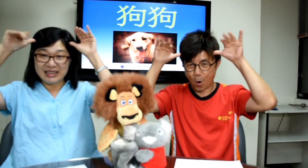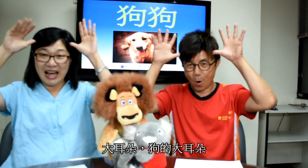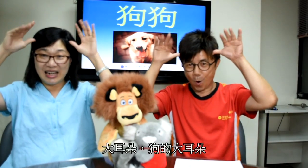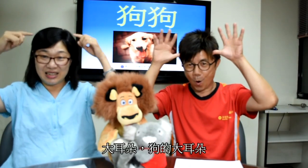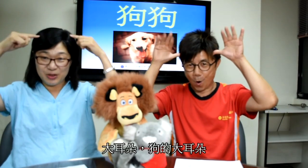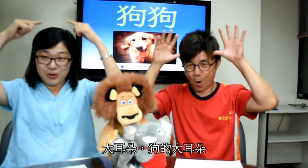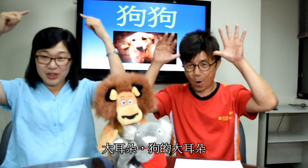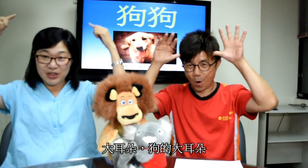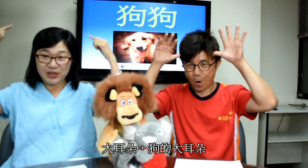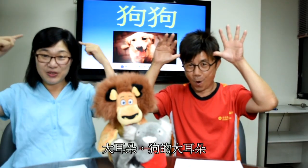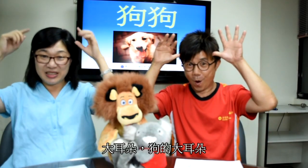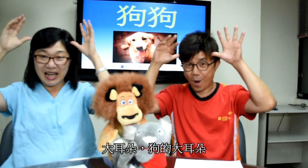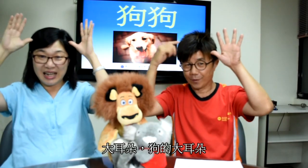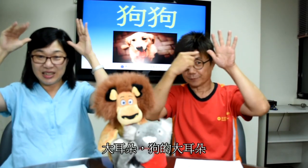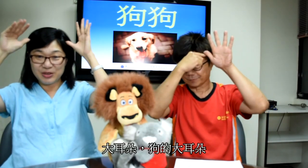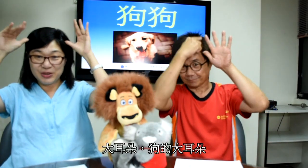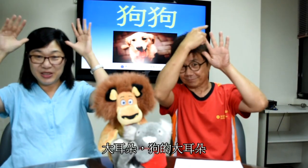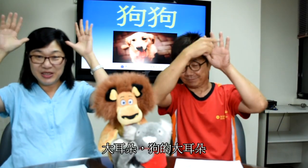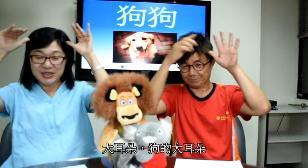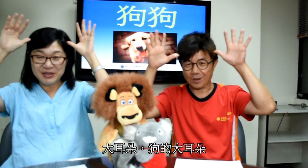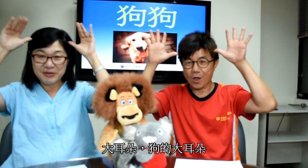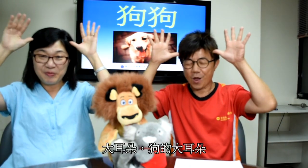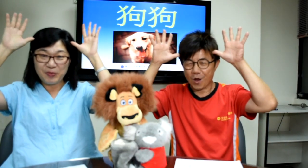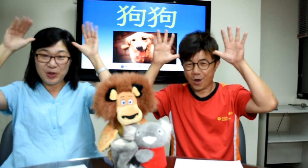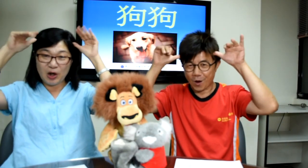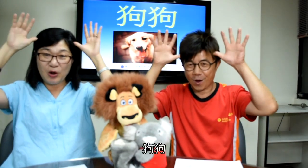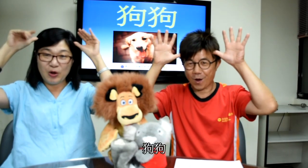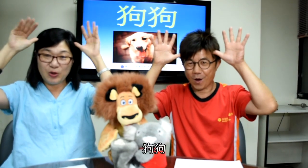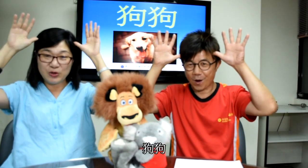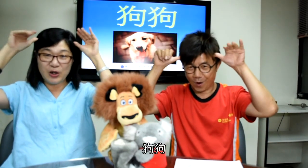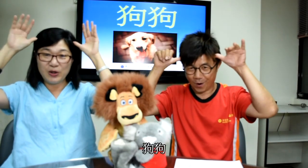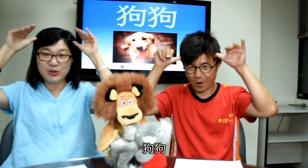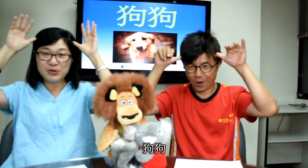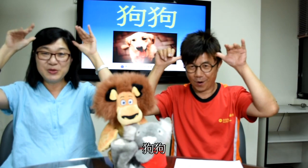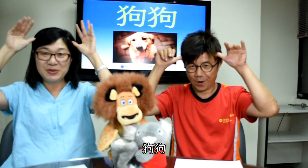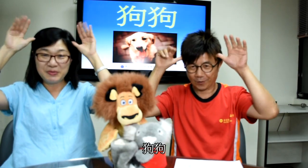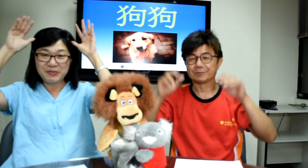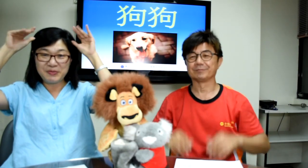大耳朵，狗的大耳朵，狗狗。